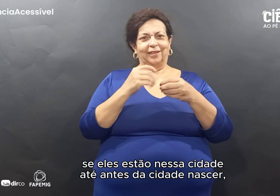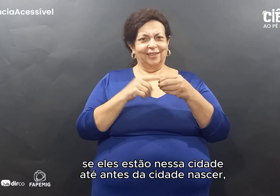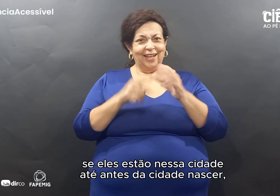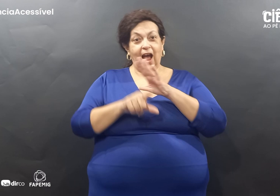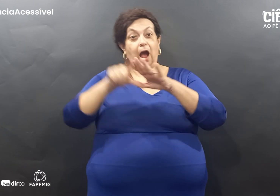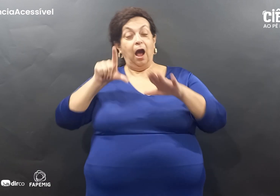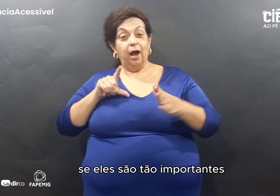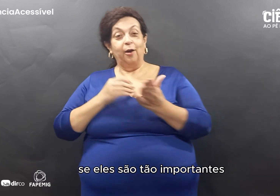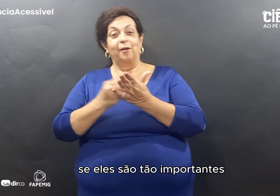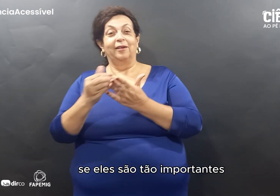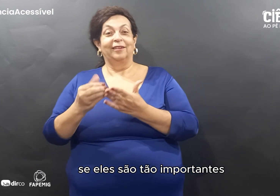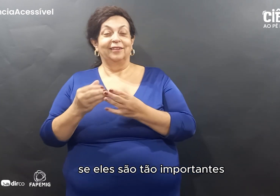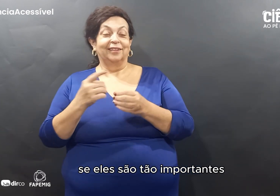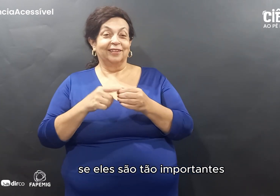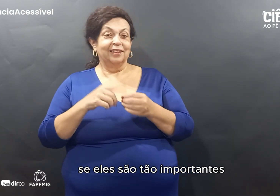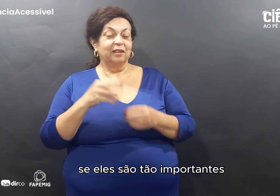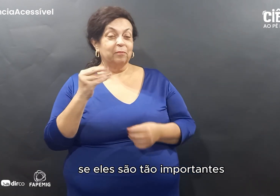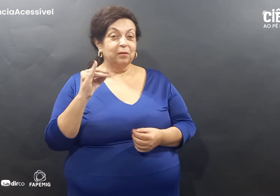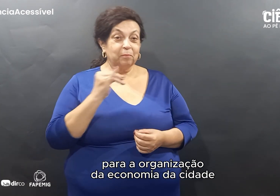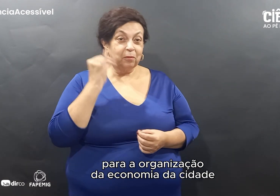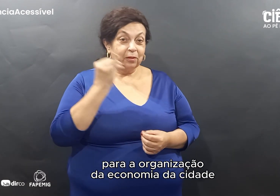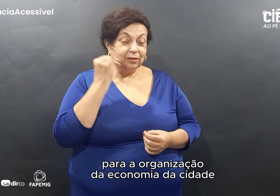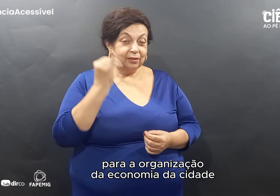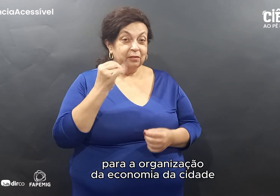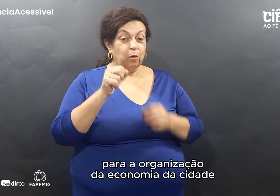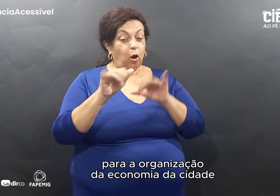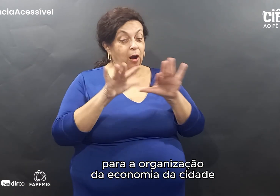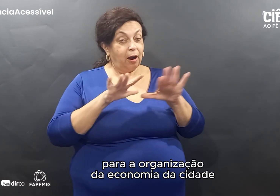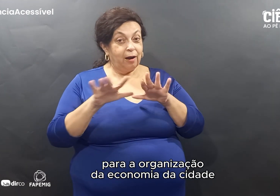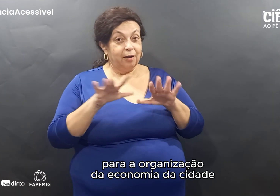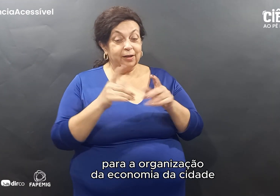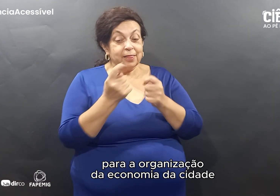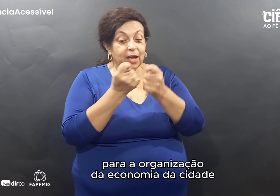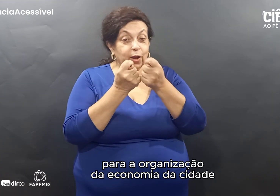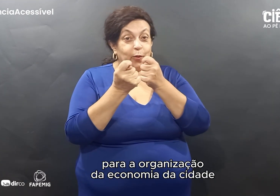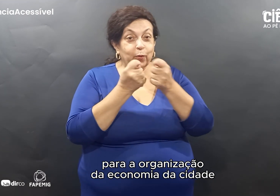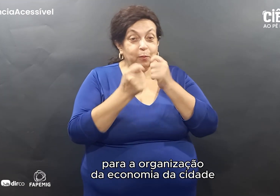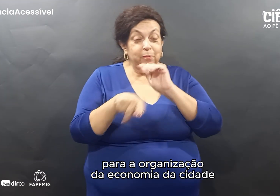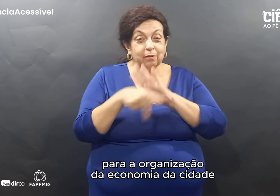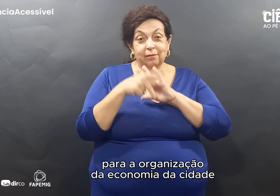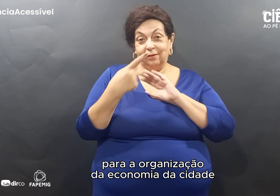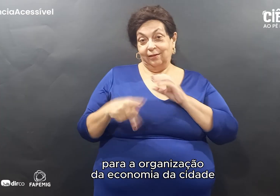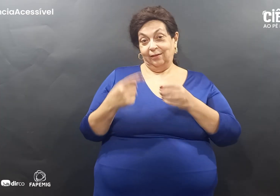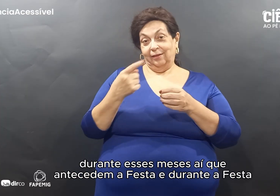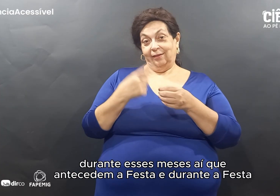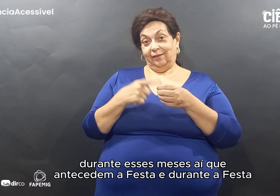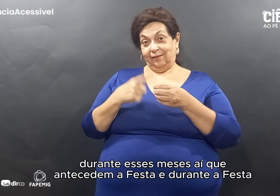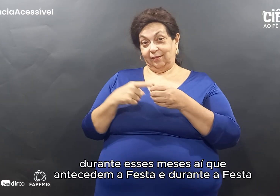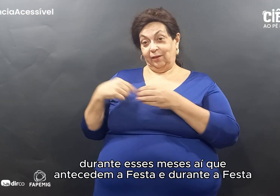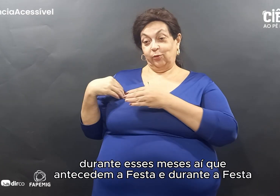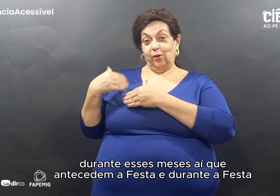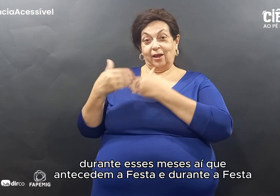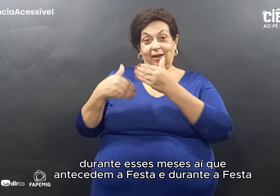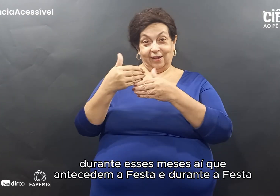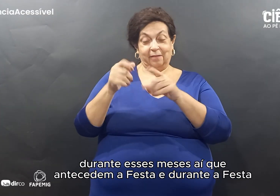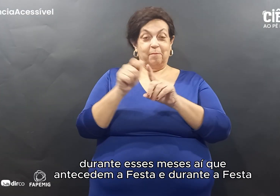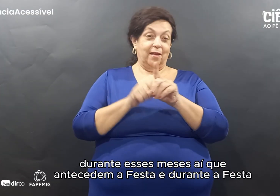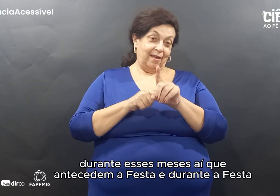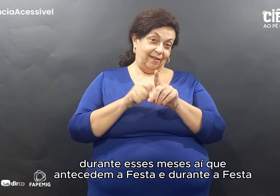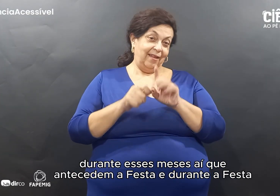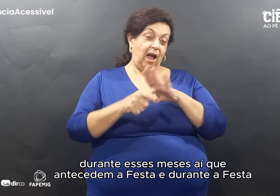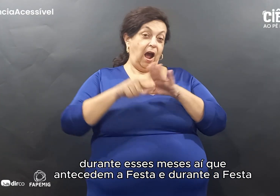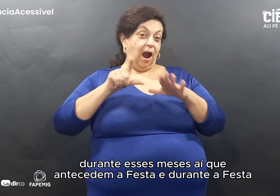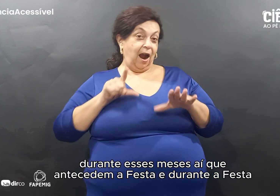cidade nascer, se eles são tão importantes para a organização da economia da cidade, né, durante esses meses aí